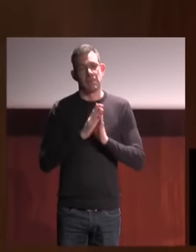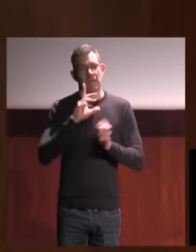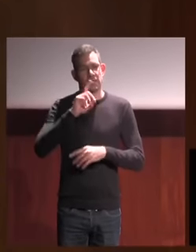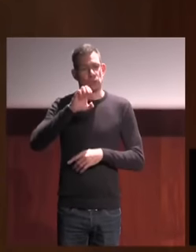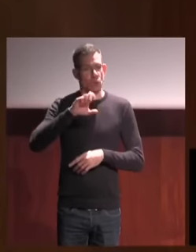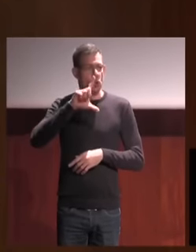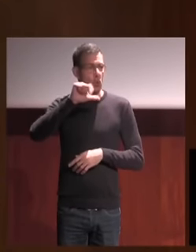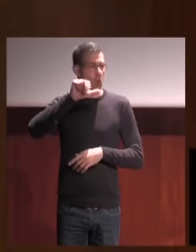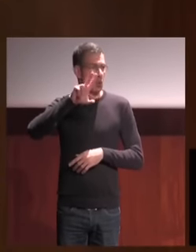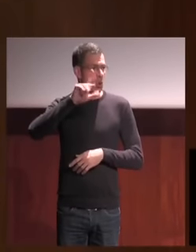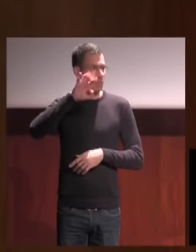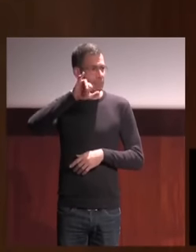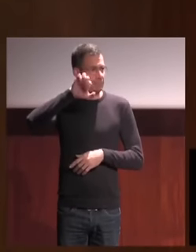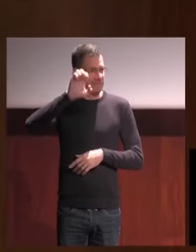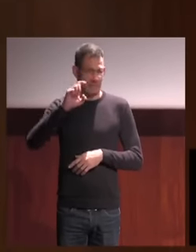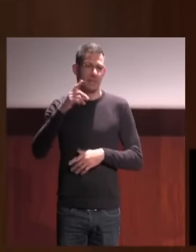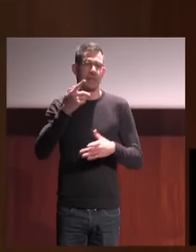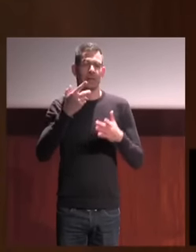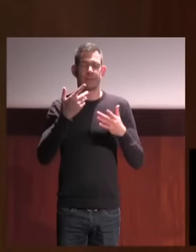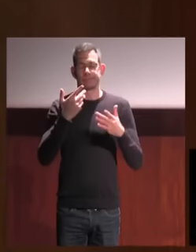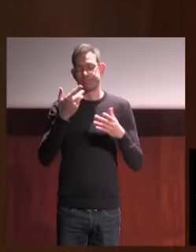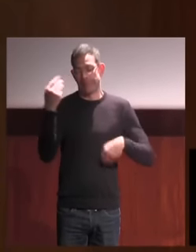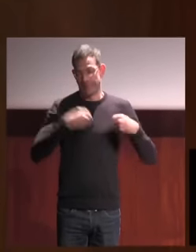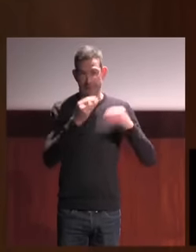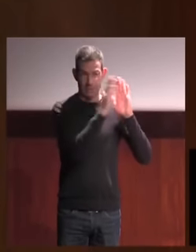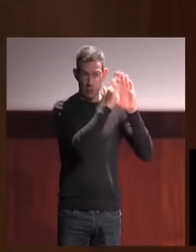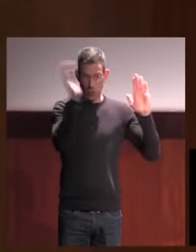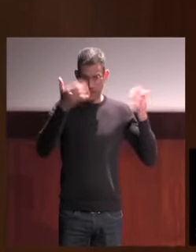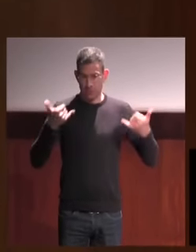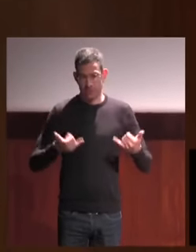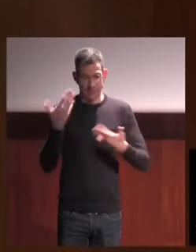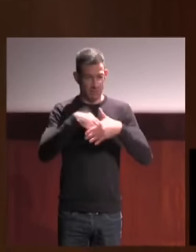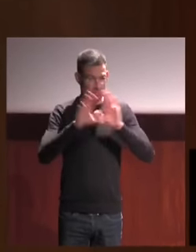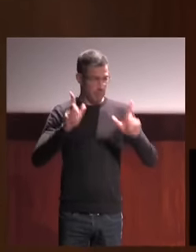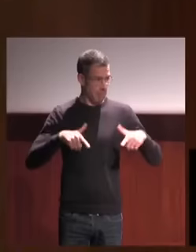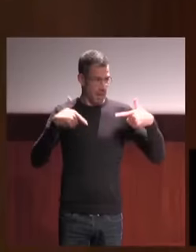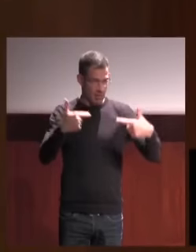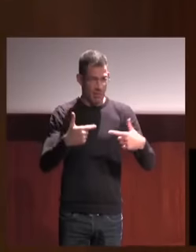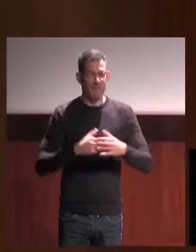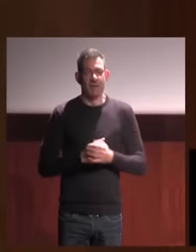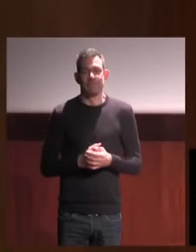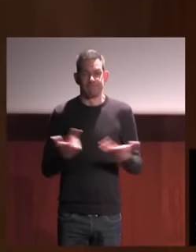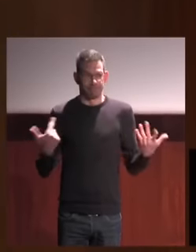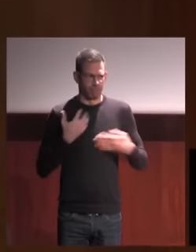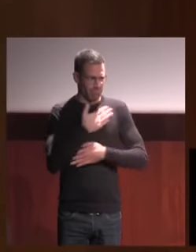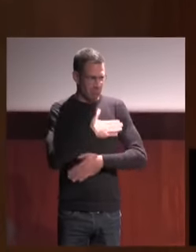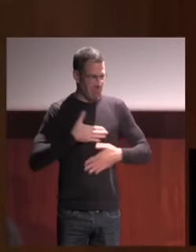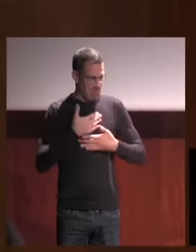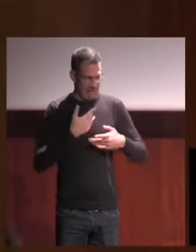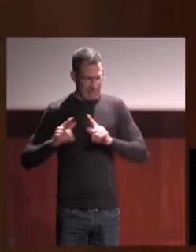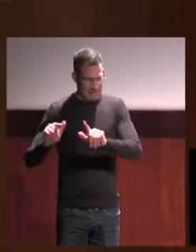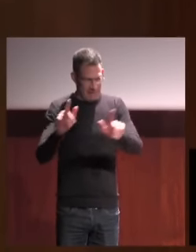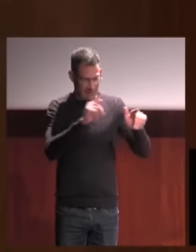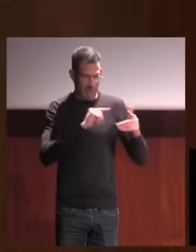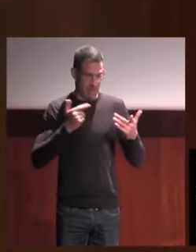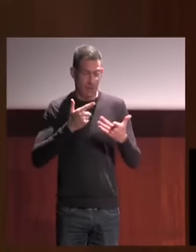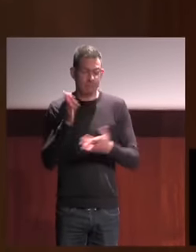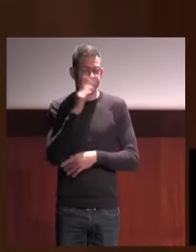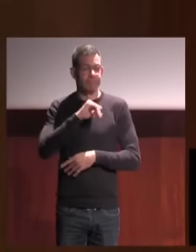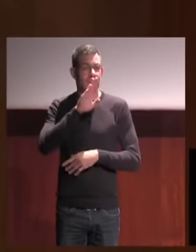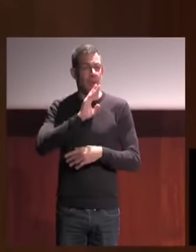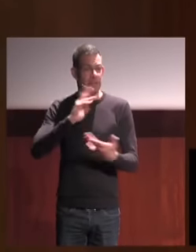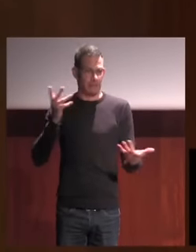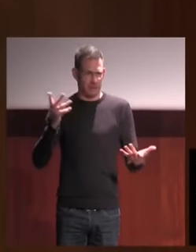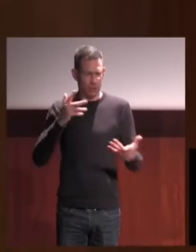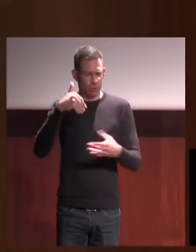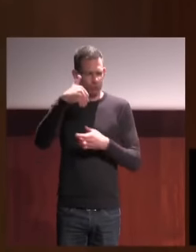des collections de la Bibliothèque nationale de France, et je suis très heureuse de vous accueillir pour cet après-midi qui